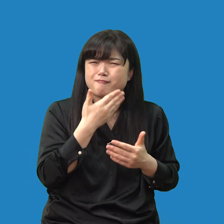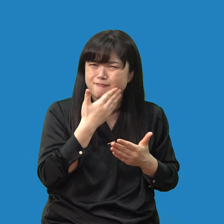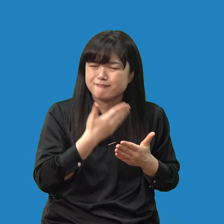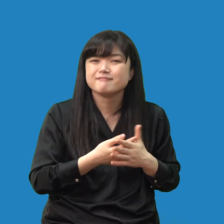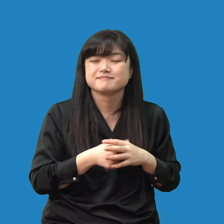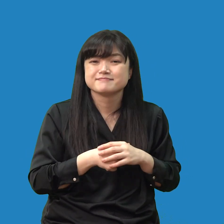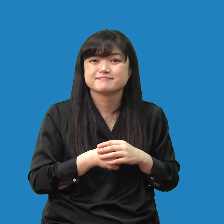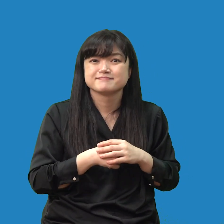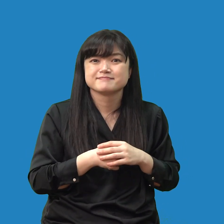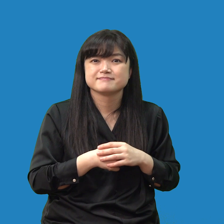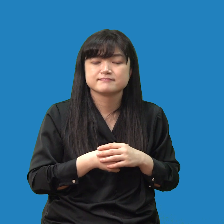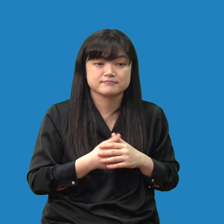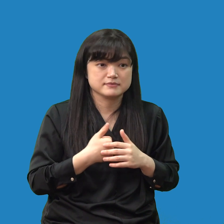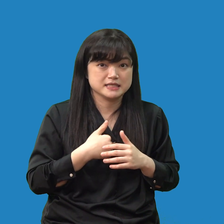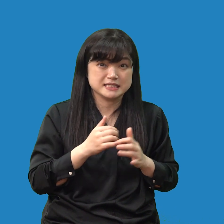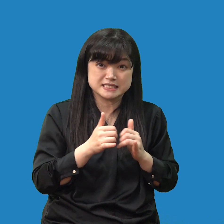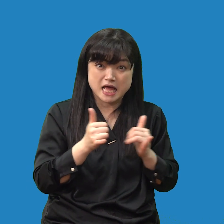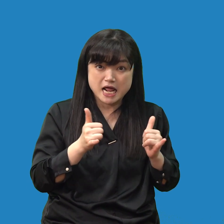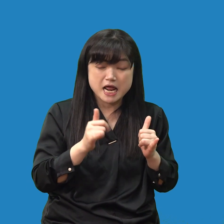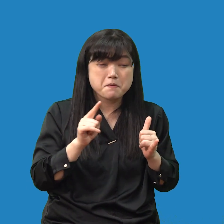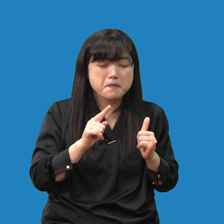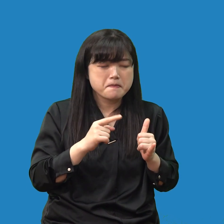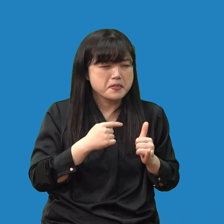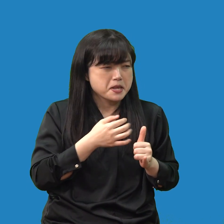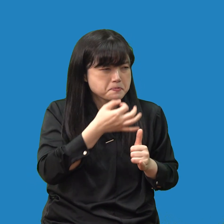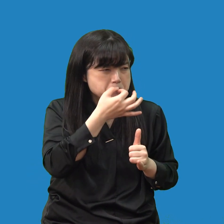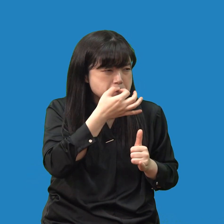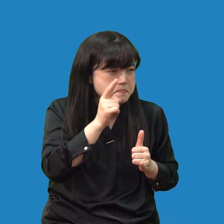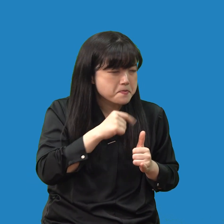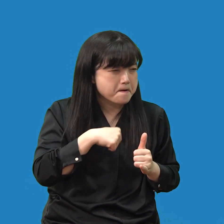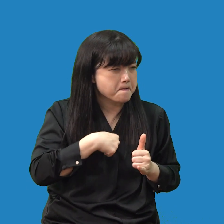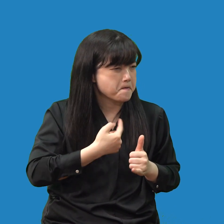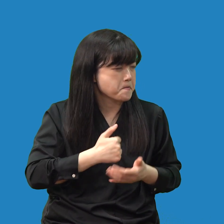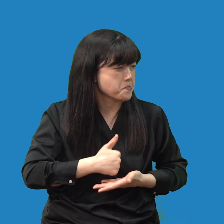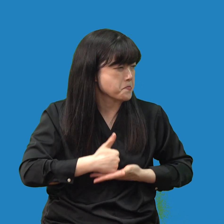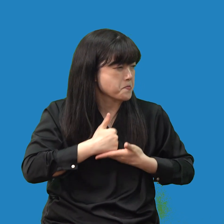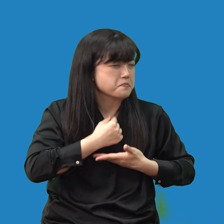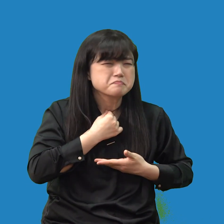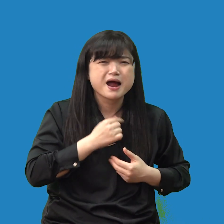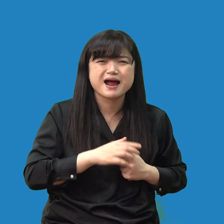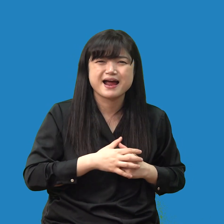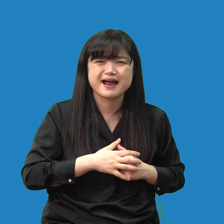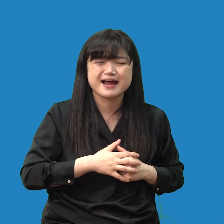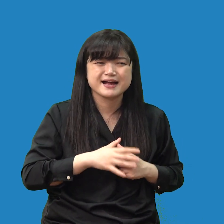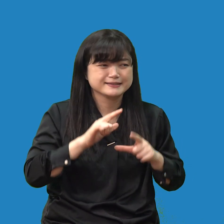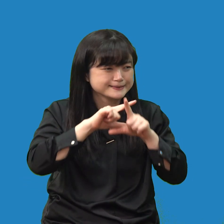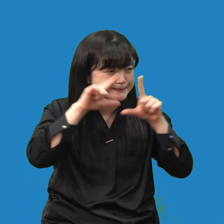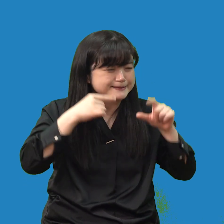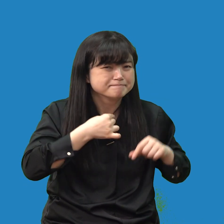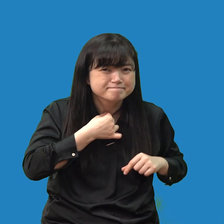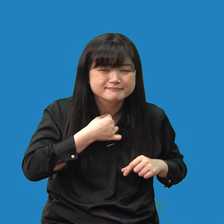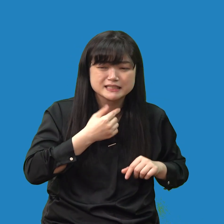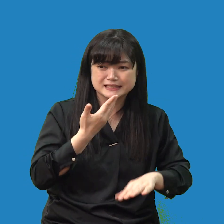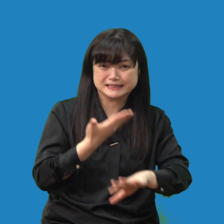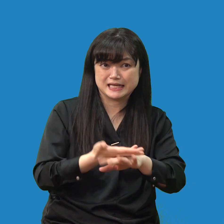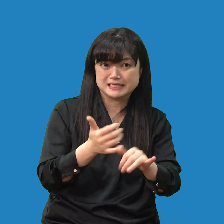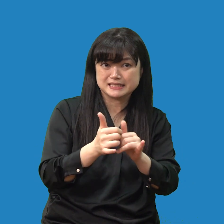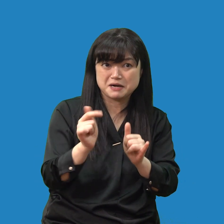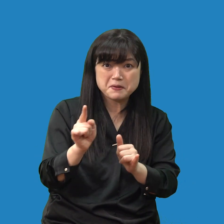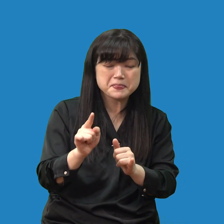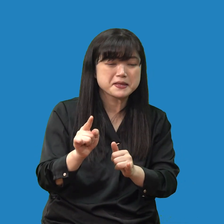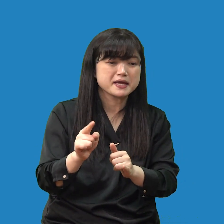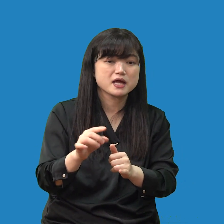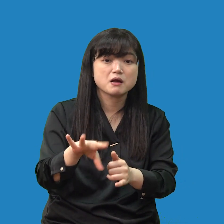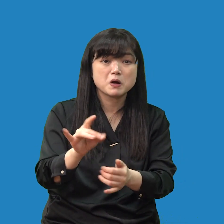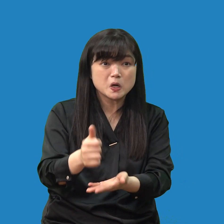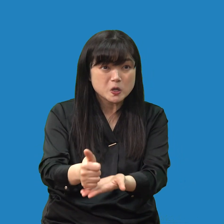인상적이죠. 우리 인간은 본능적으로 자기를 높이고 싶은 마음이 있습니다. 그래서 이 때문에 다른 사람을